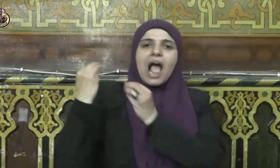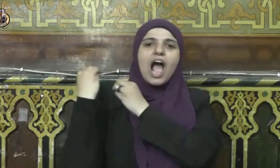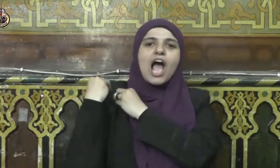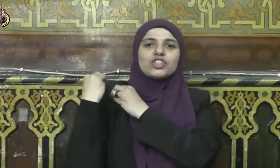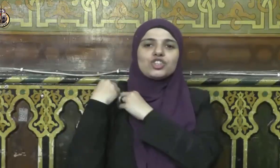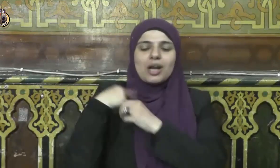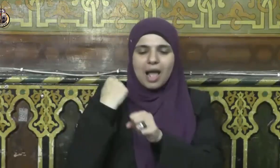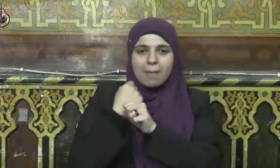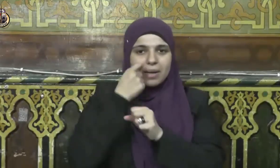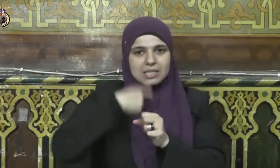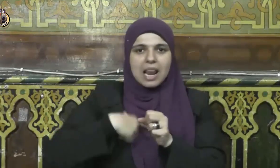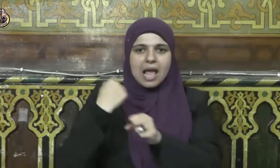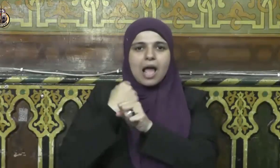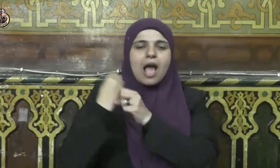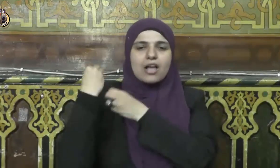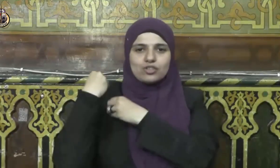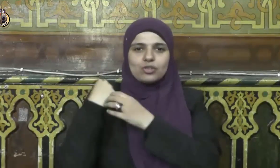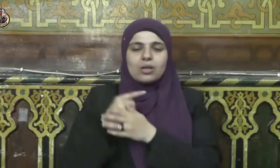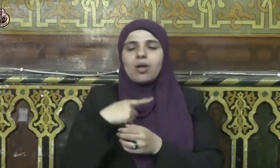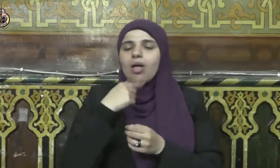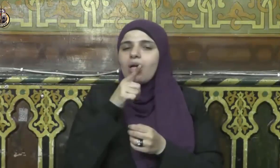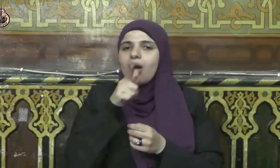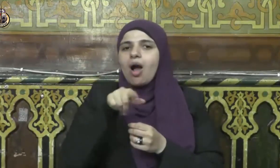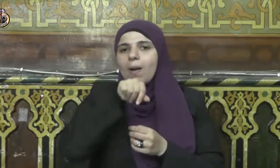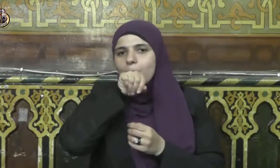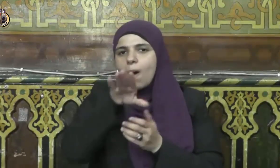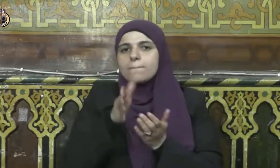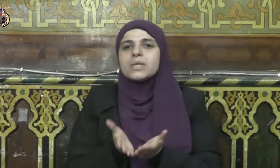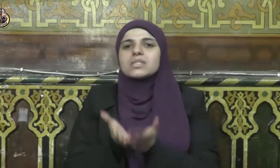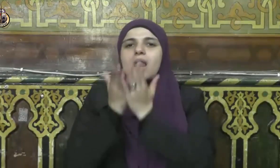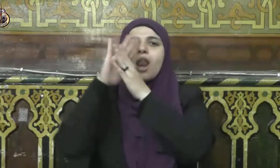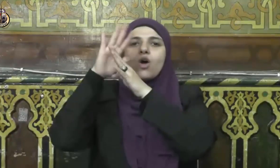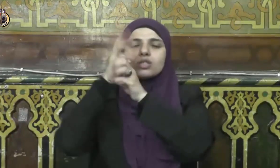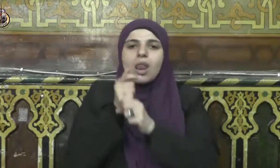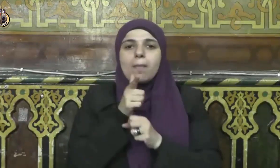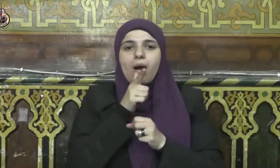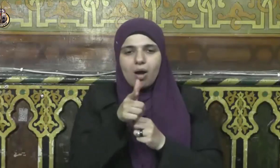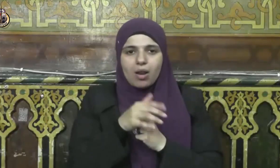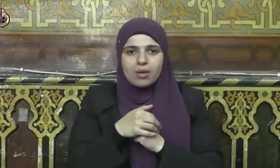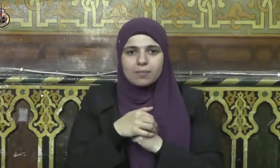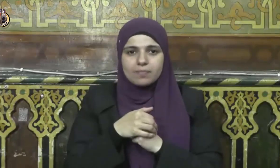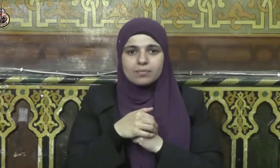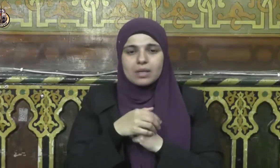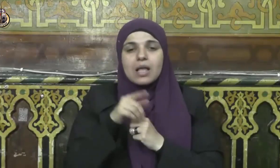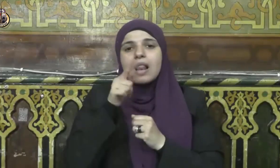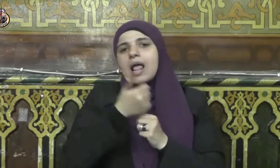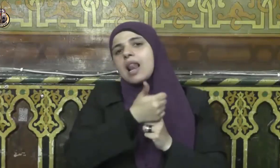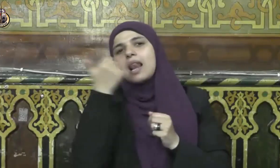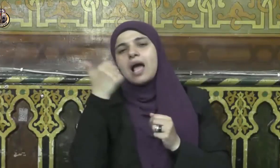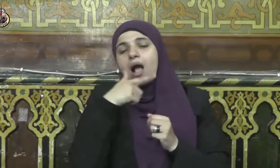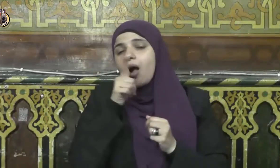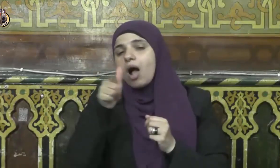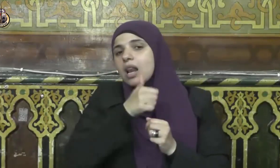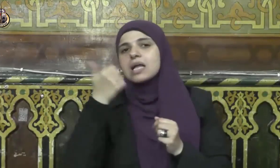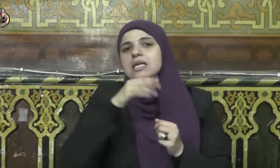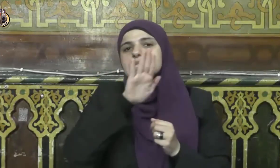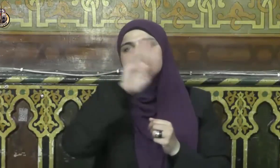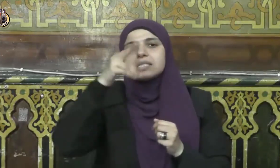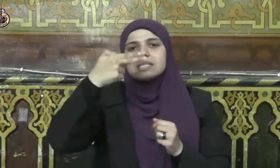يثاب الإنسان على فعلها. فقد قال النبي صلى الله عليه وسلم لسعد بن أبي